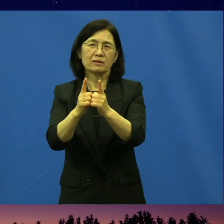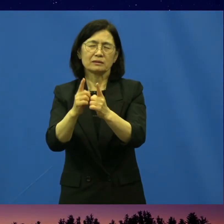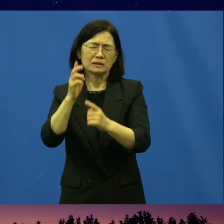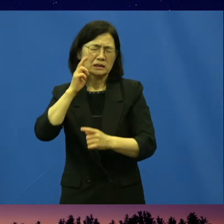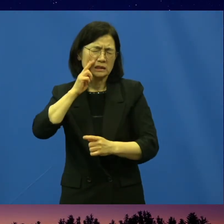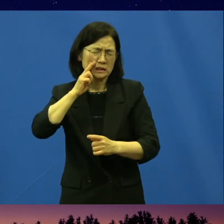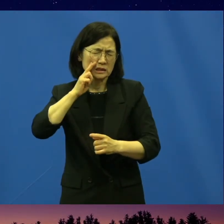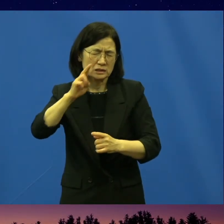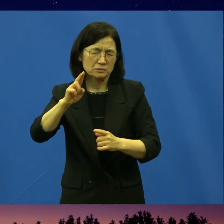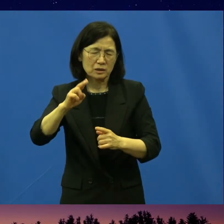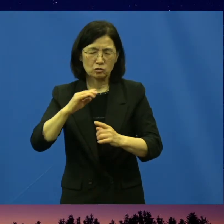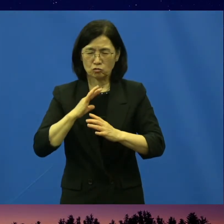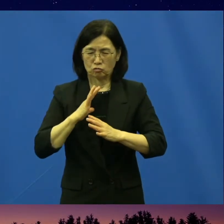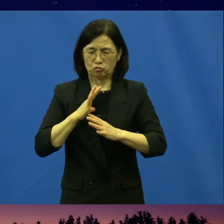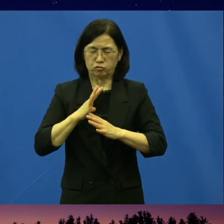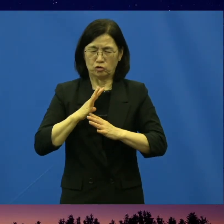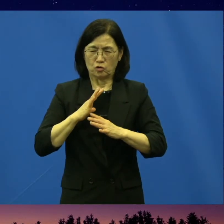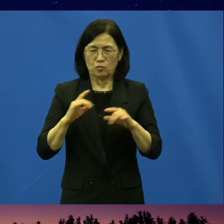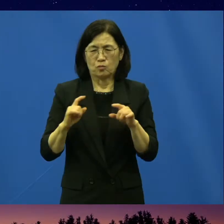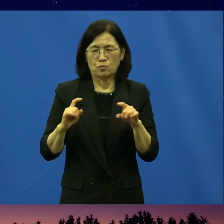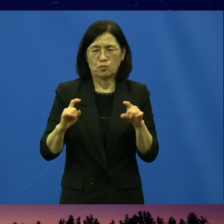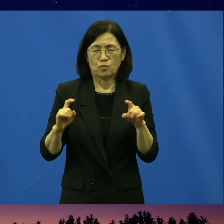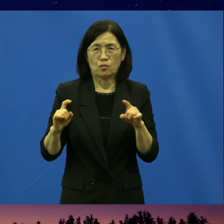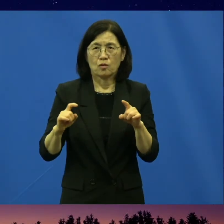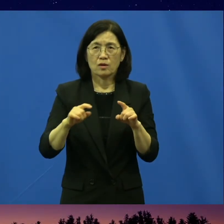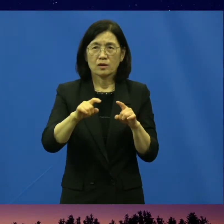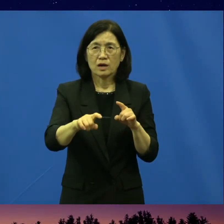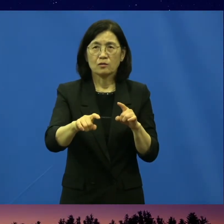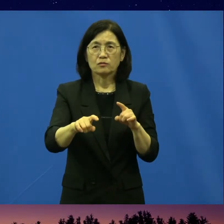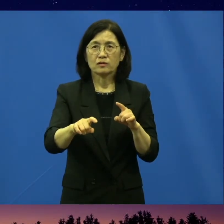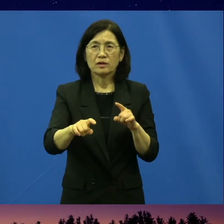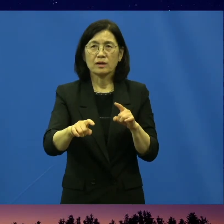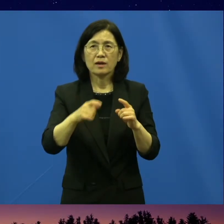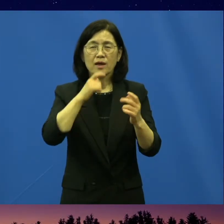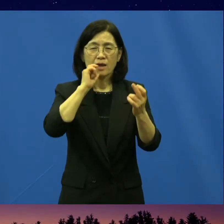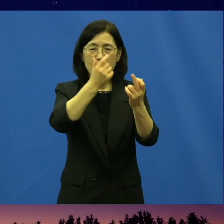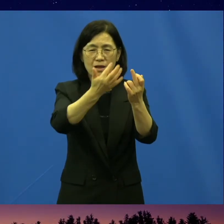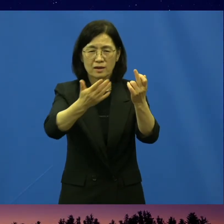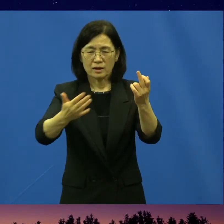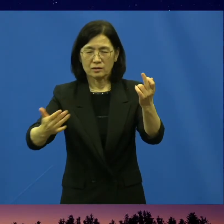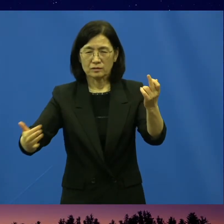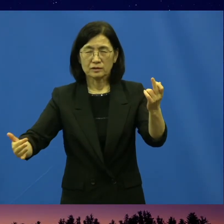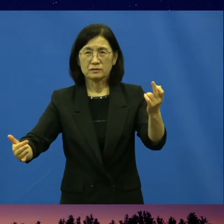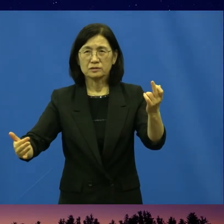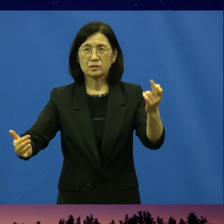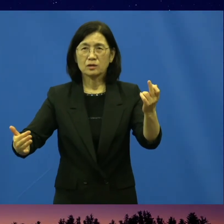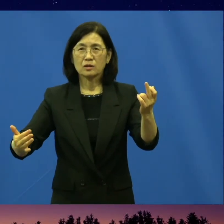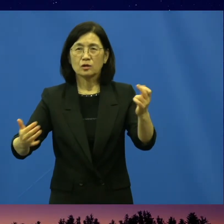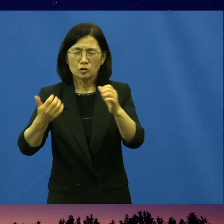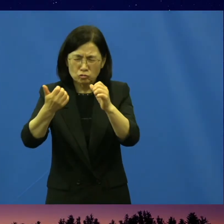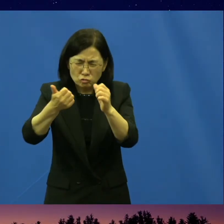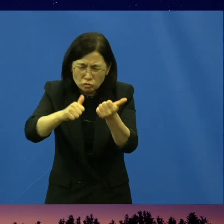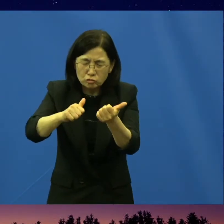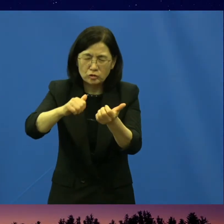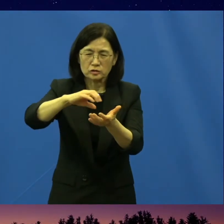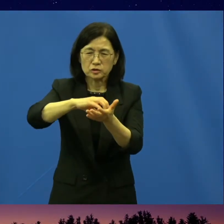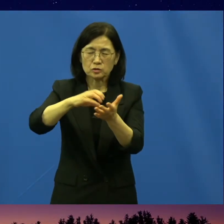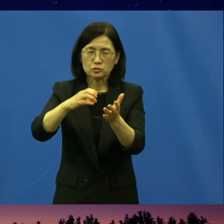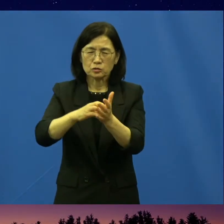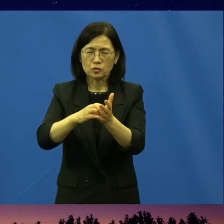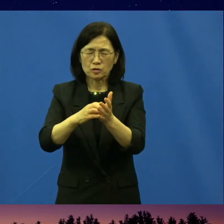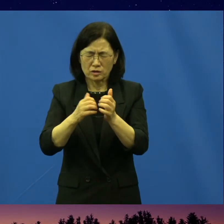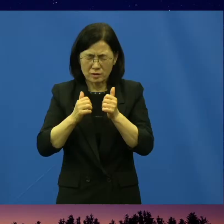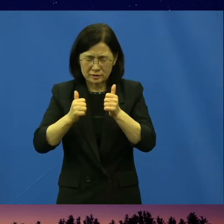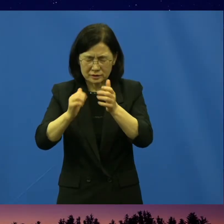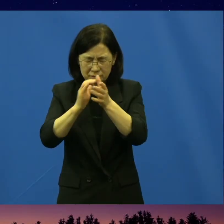극도의 두려움 속에 빠지죠. 그래서 약복나루에서 그가 사툴건 기도를 합니다. 그리고 그 기도는